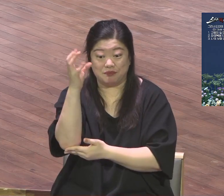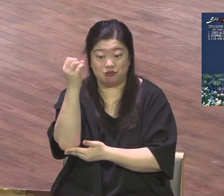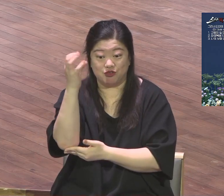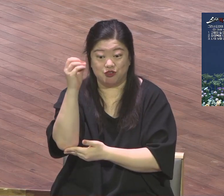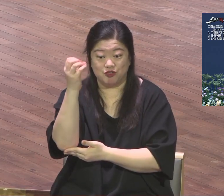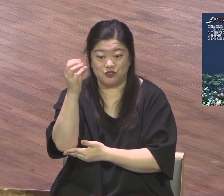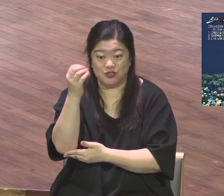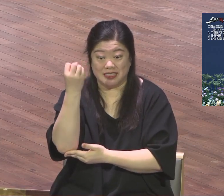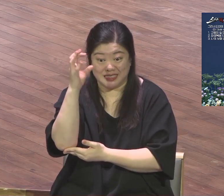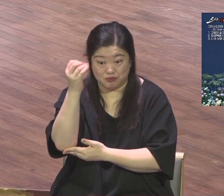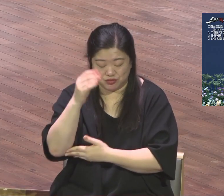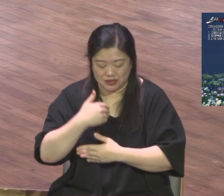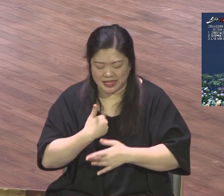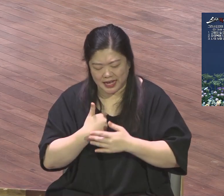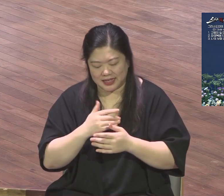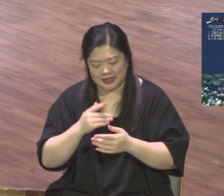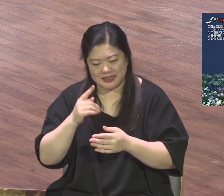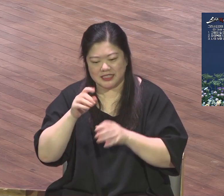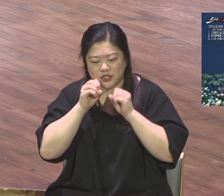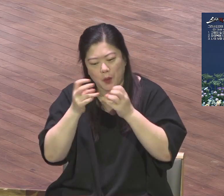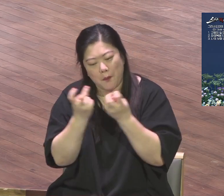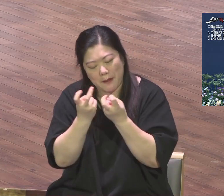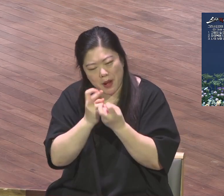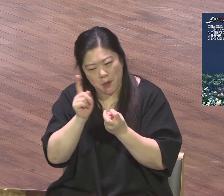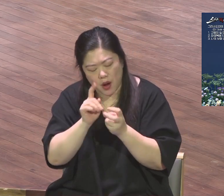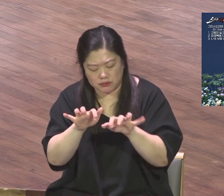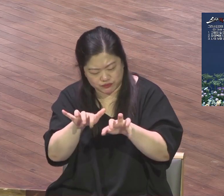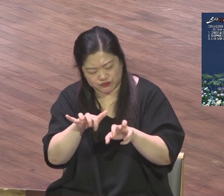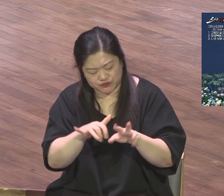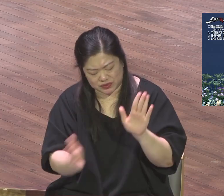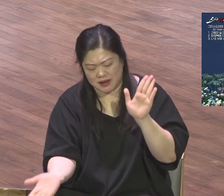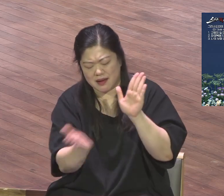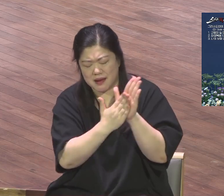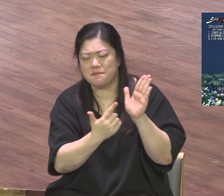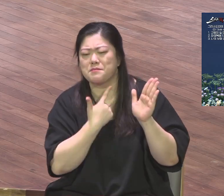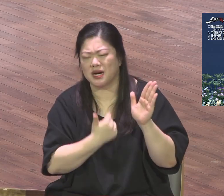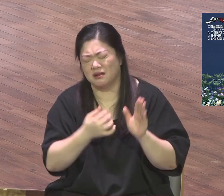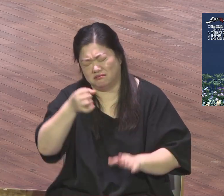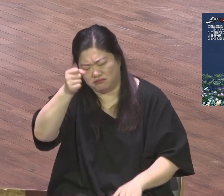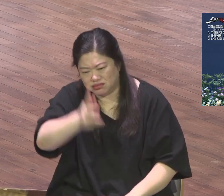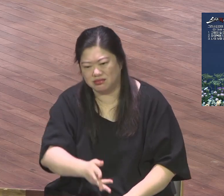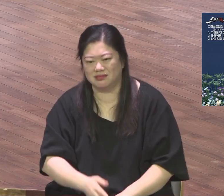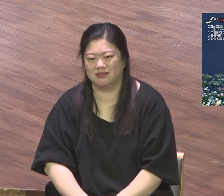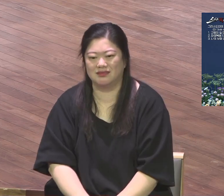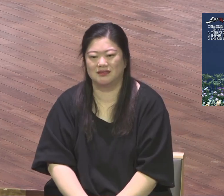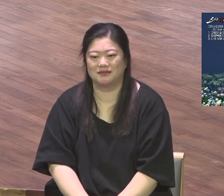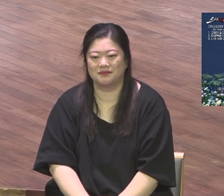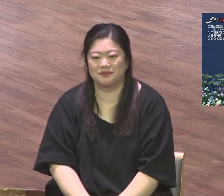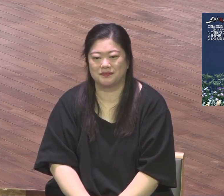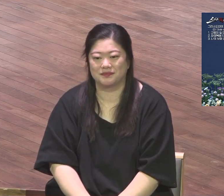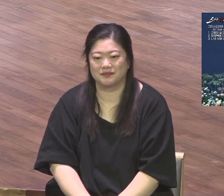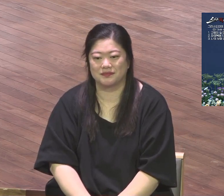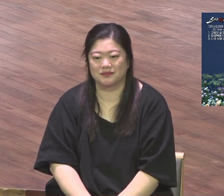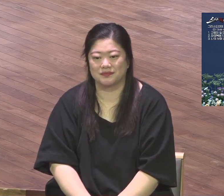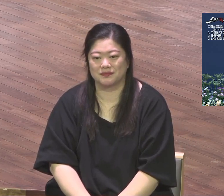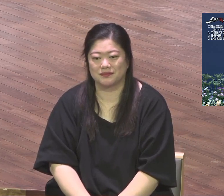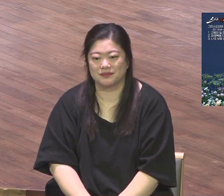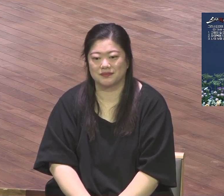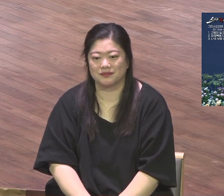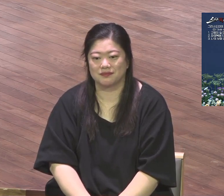해왔던 이런 것들이 실리기도 했습니다. 지금 와서 제가 생각해 보면은 과연 이런 것들이